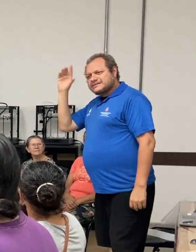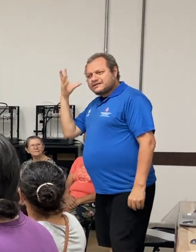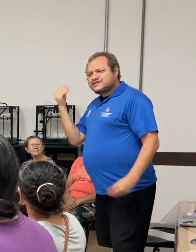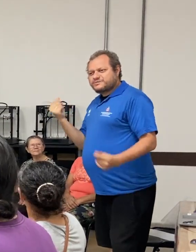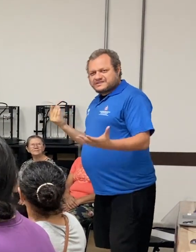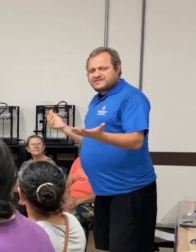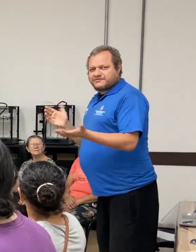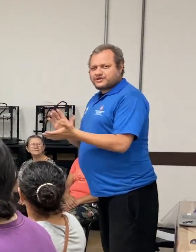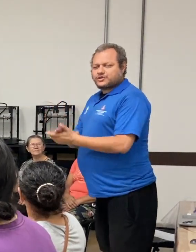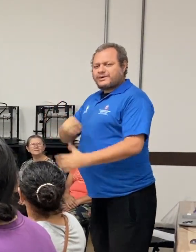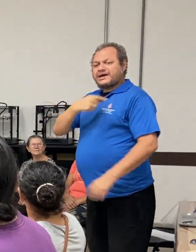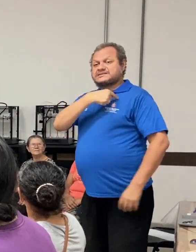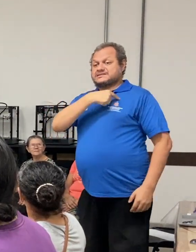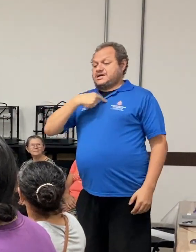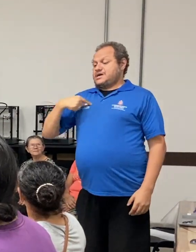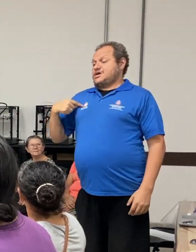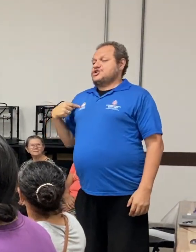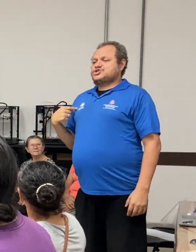escrita específica e tudo mais.